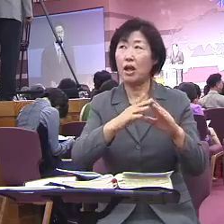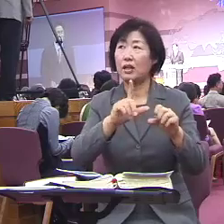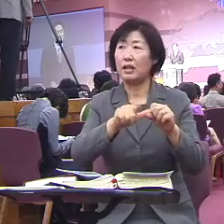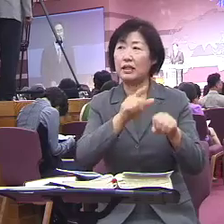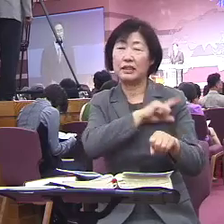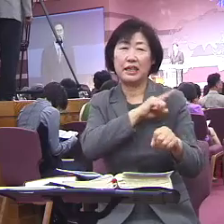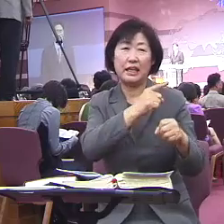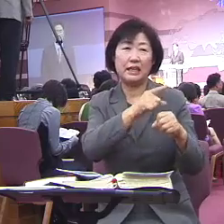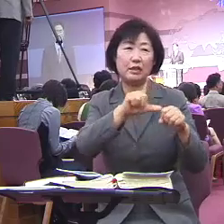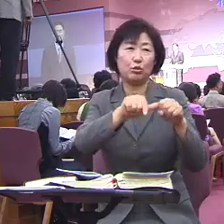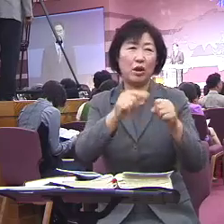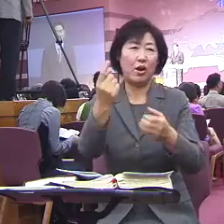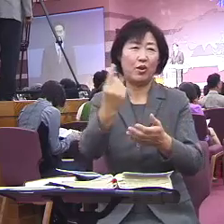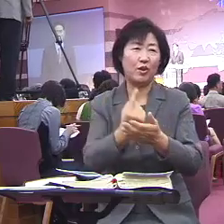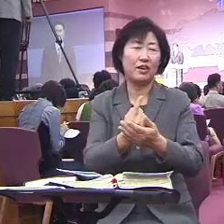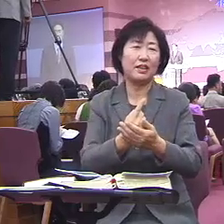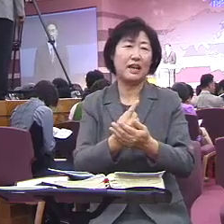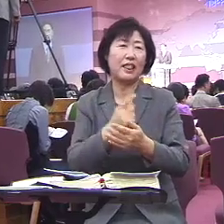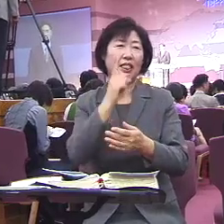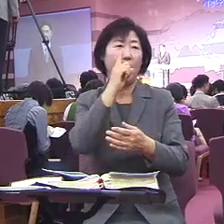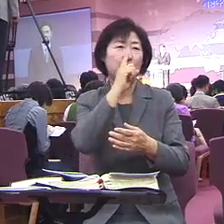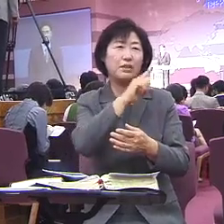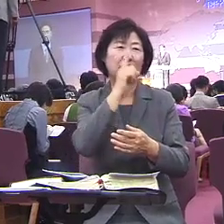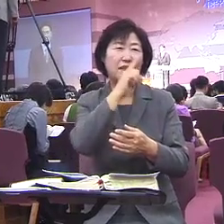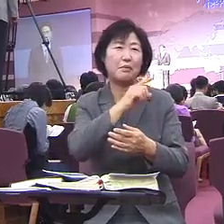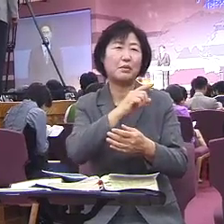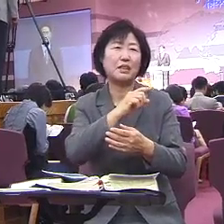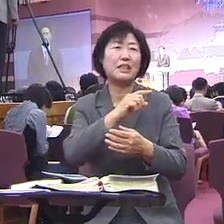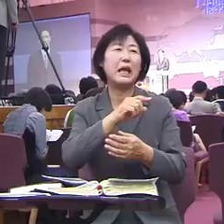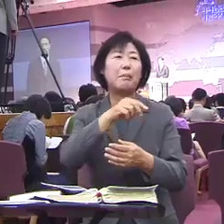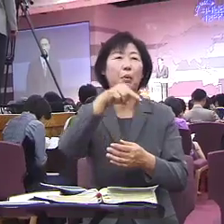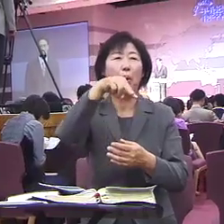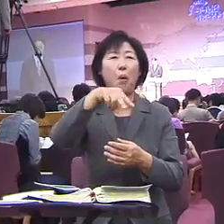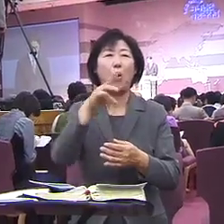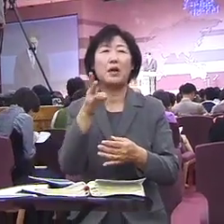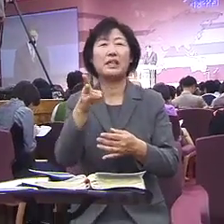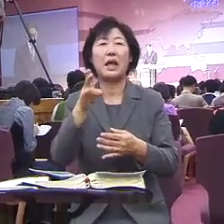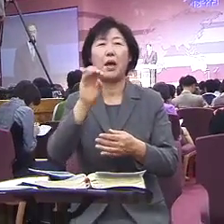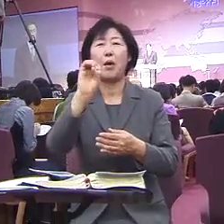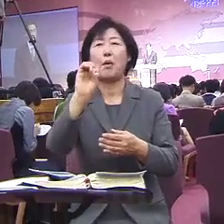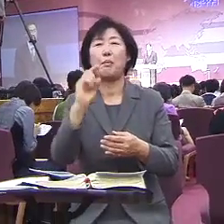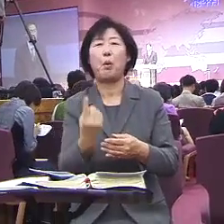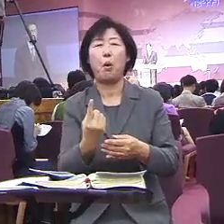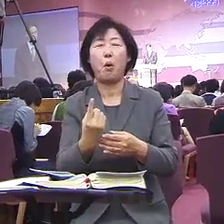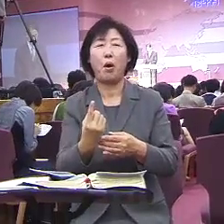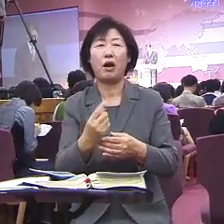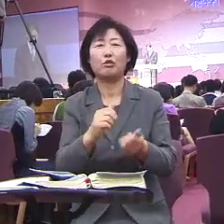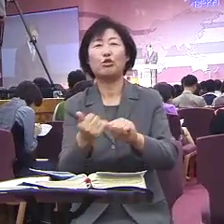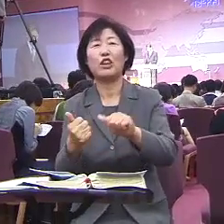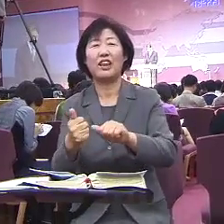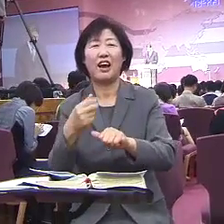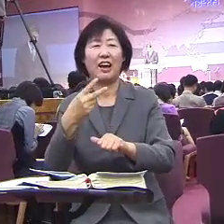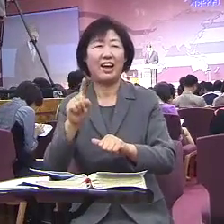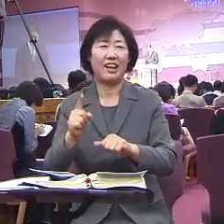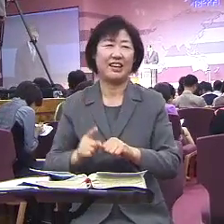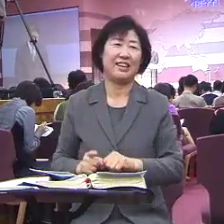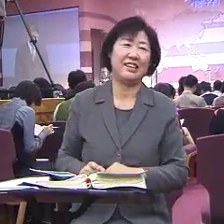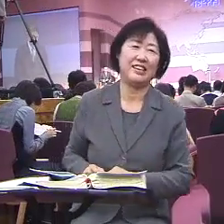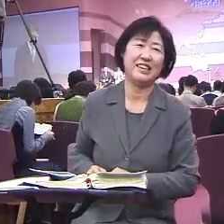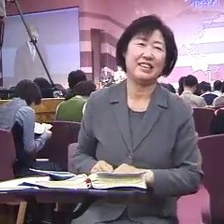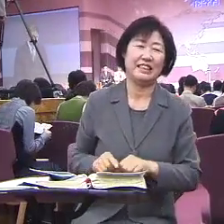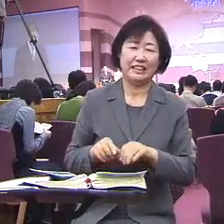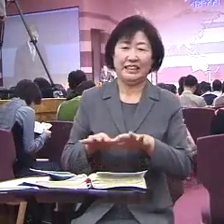않았습니다. 항상 우리를 위하여 다음을 준비하신 하나님을 기대하면서 어려움의 시간을 우리가 함께 극복하면